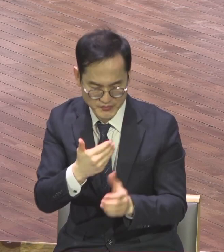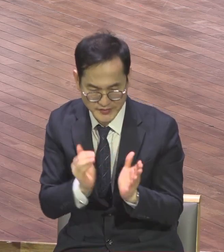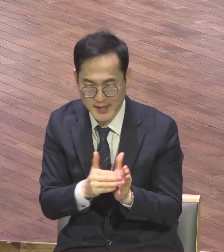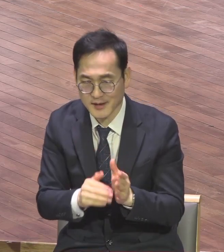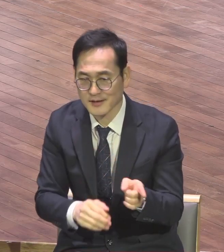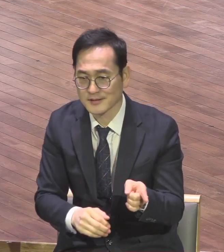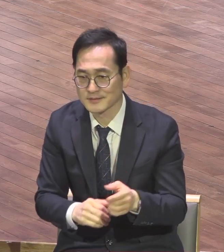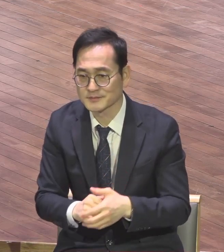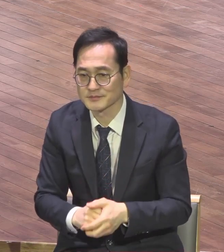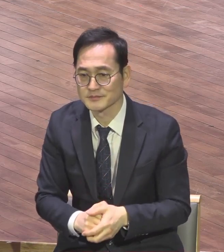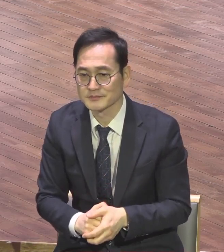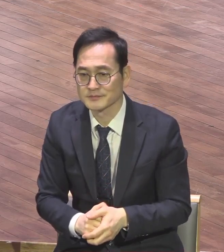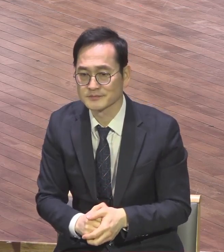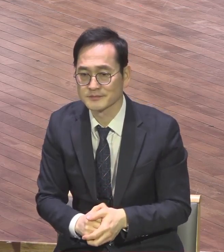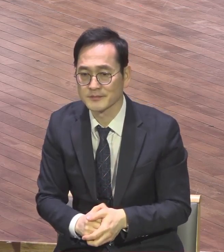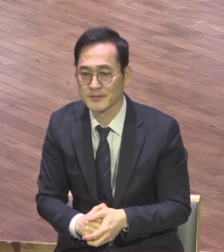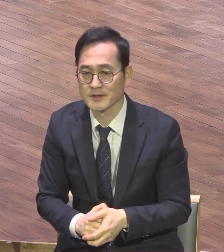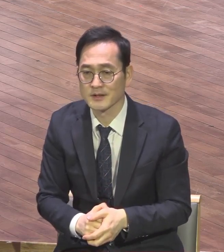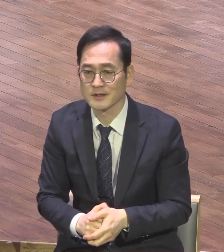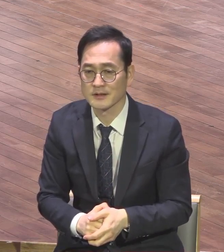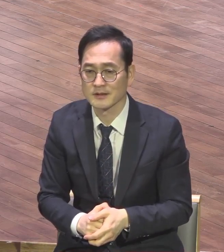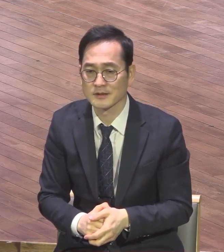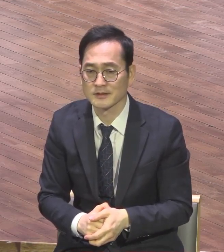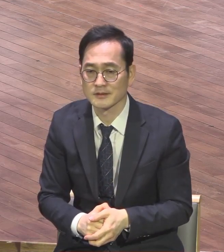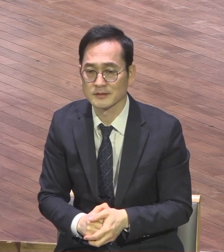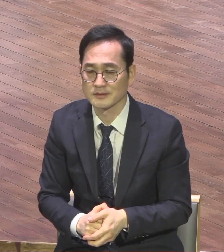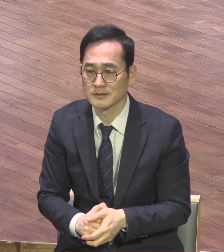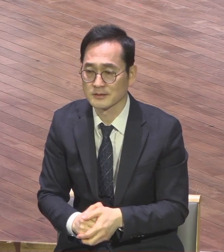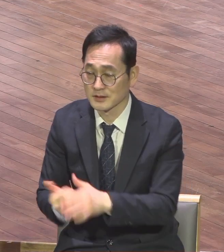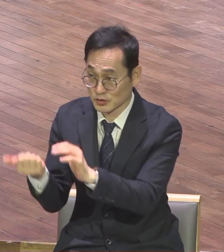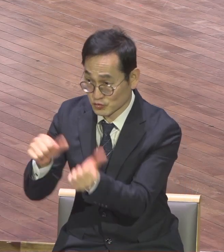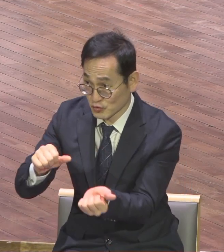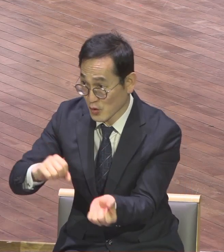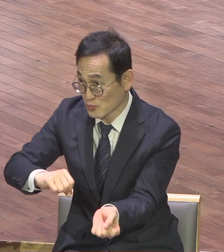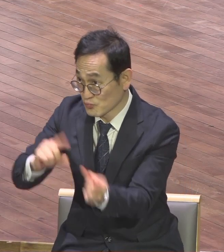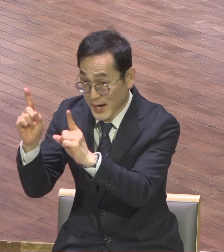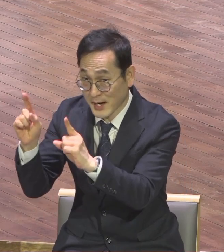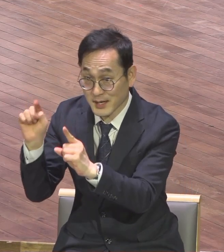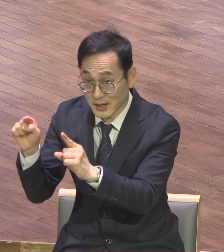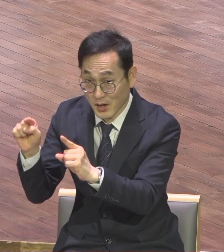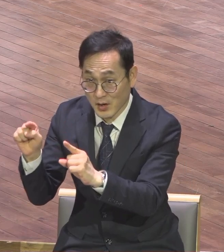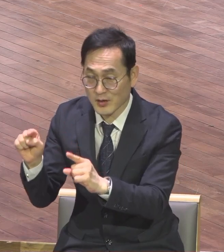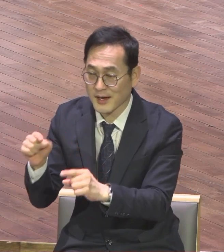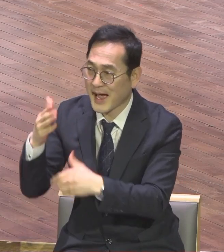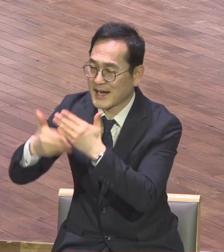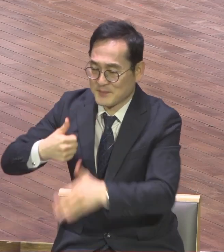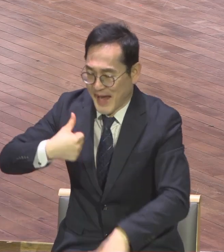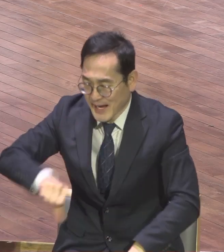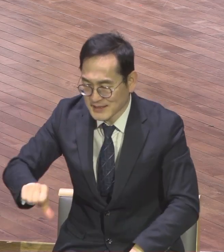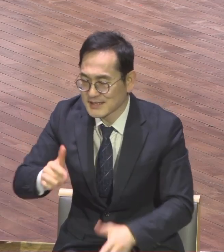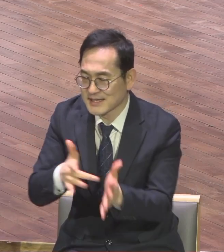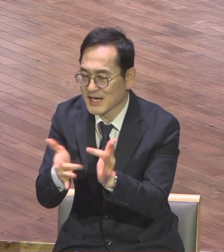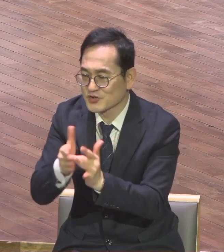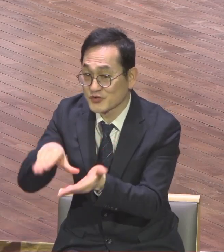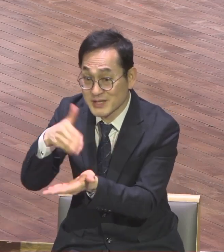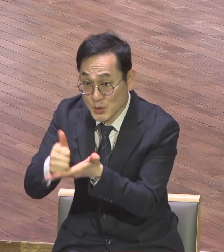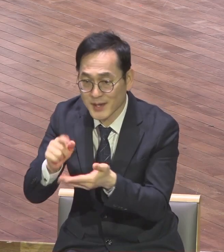부활을 통해서 예수님이 그리스도였음을 그렇게 하나님께서 확정시켜 주신